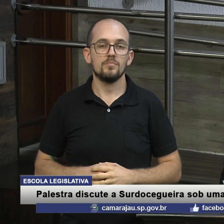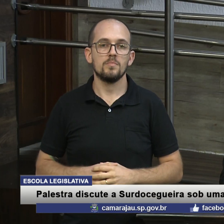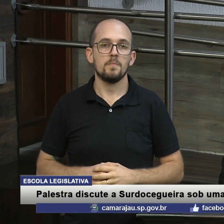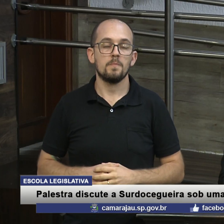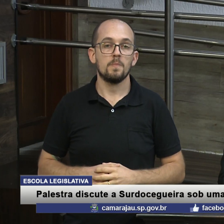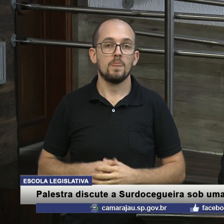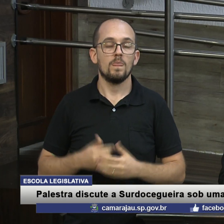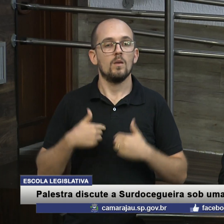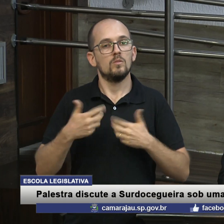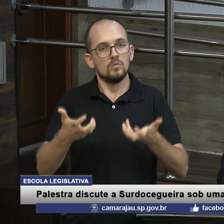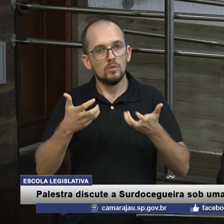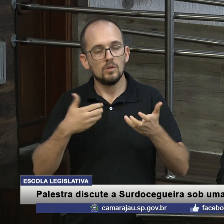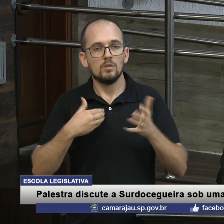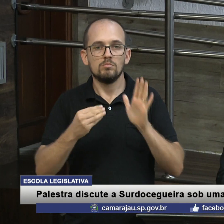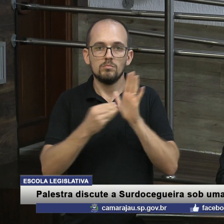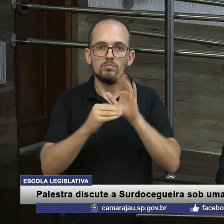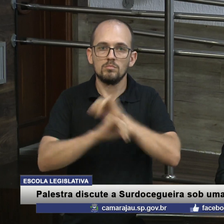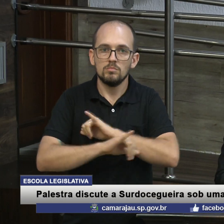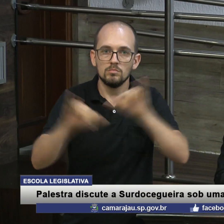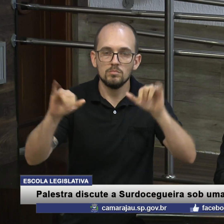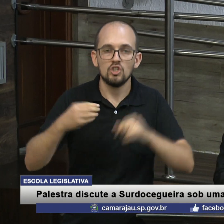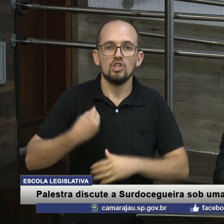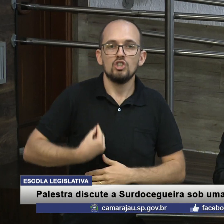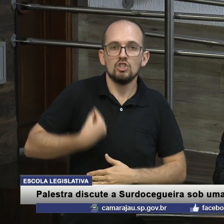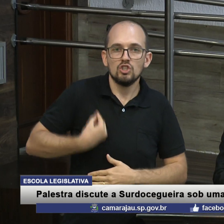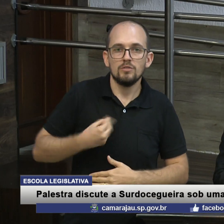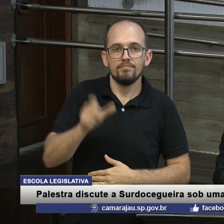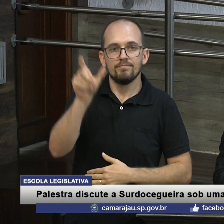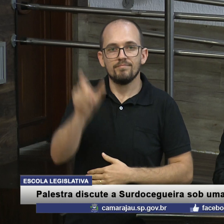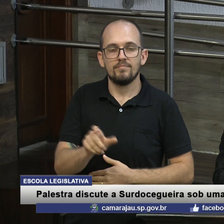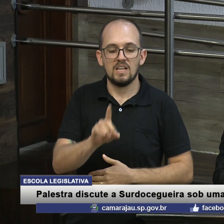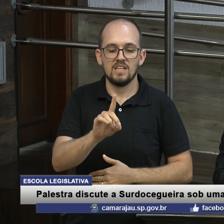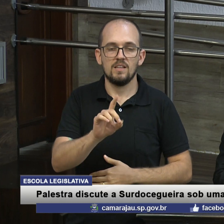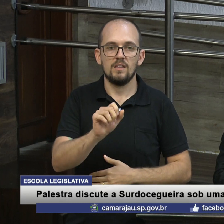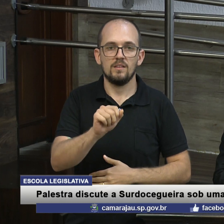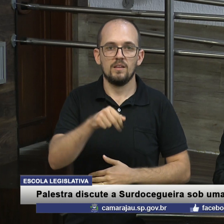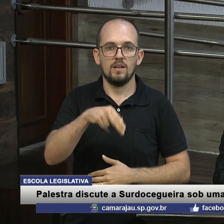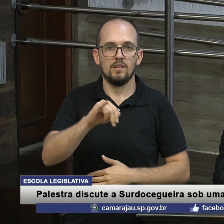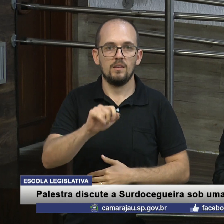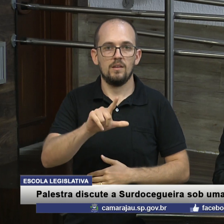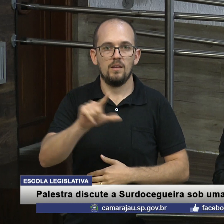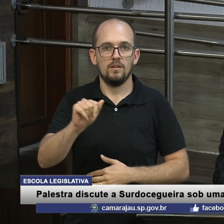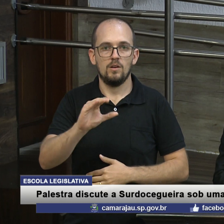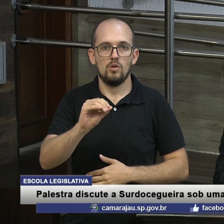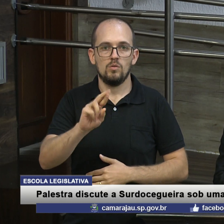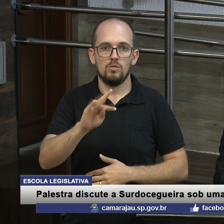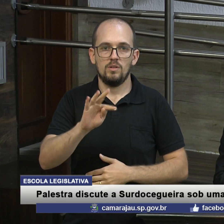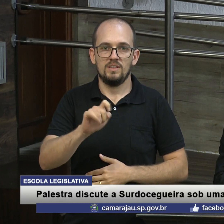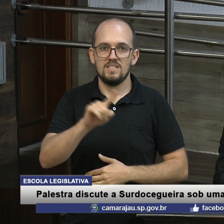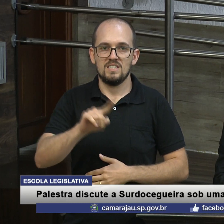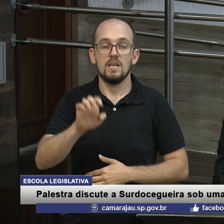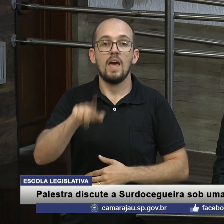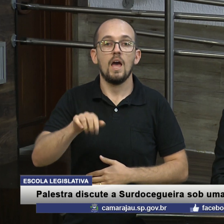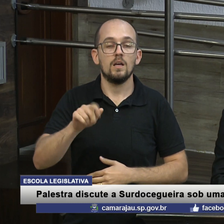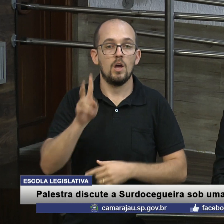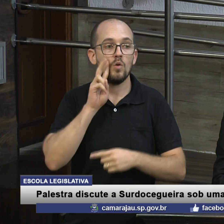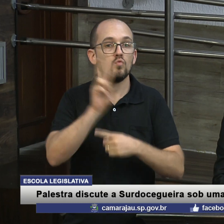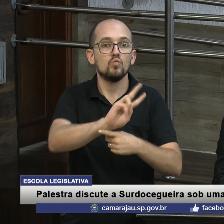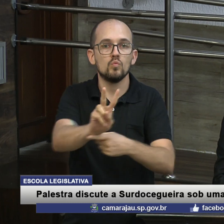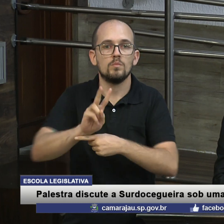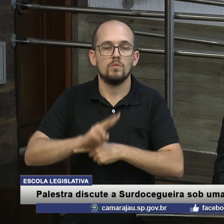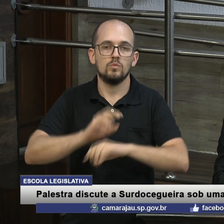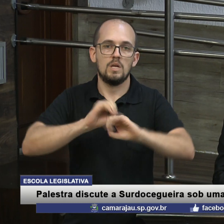Eu quero registrar também a presença da senhora Daniela Cristiane Serra Cortese, ela que é supervisora de ensino aqui